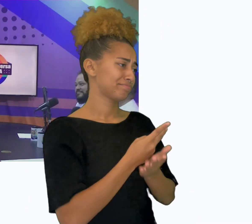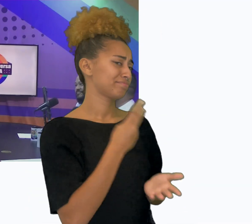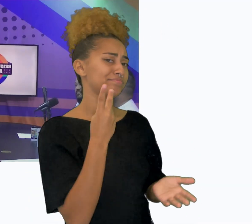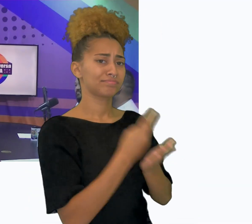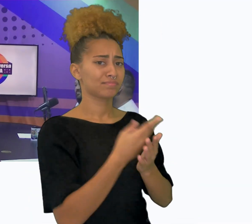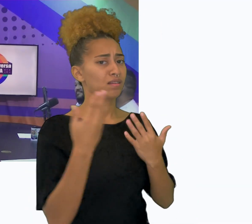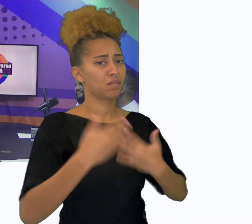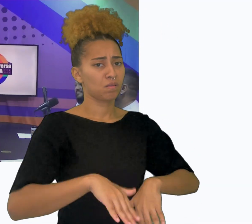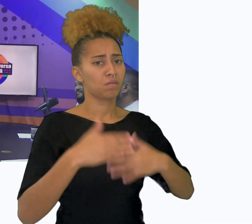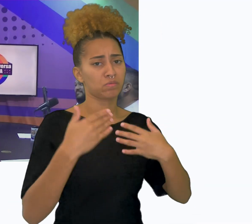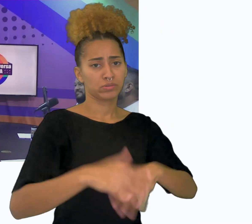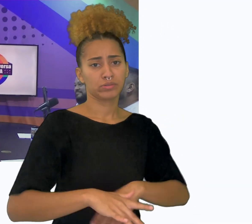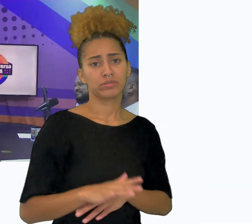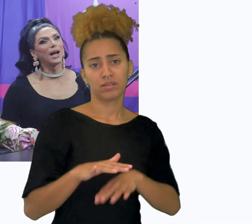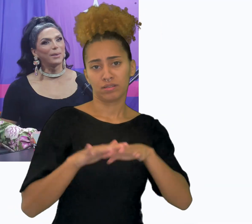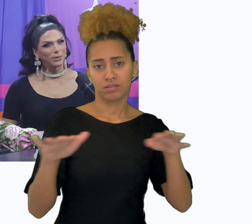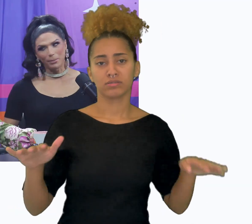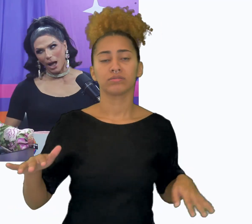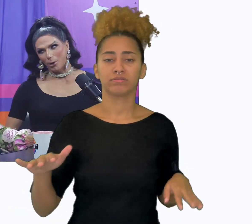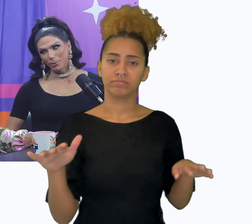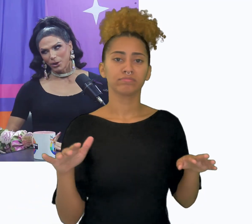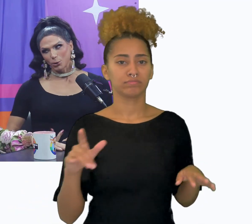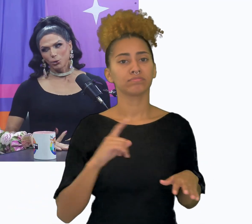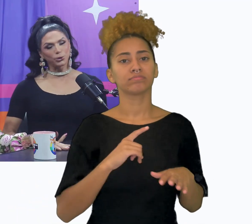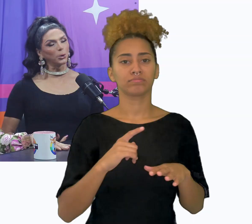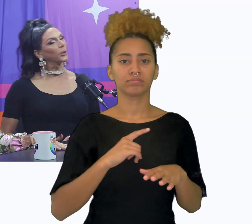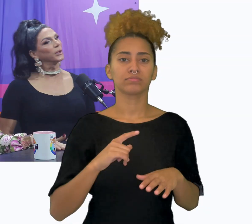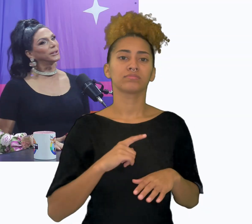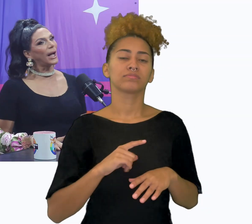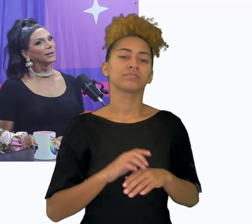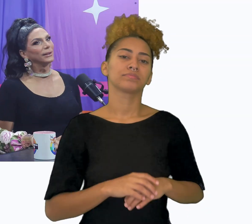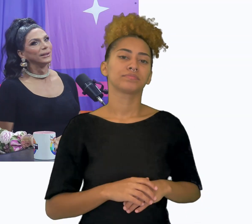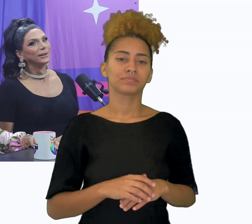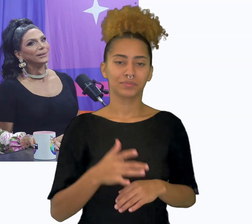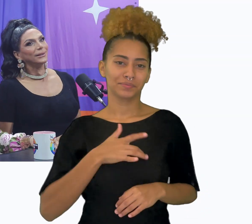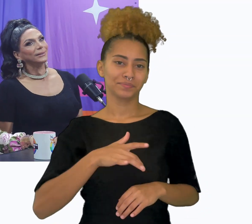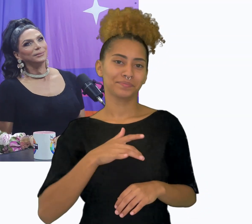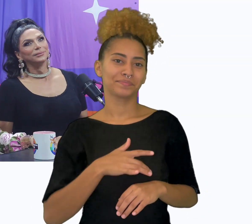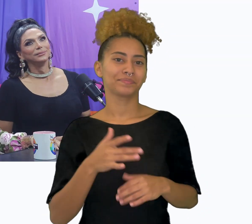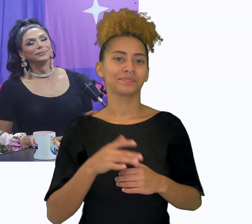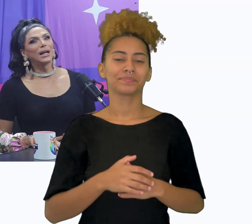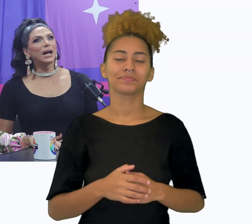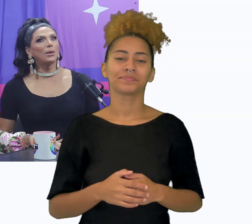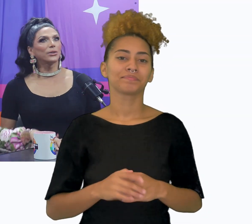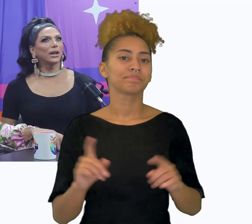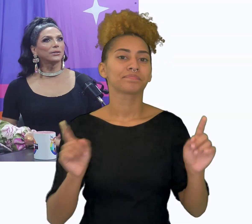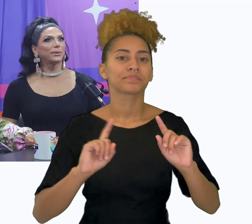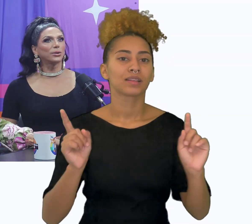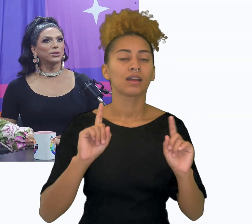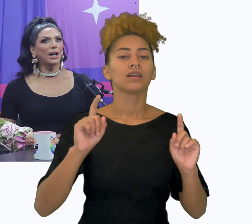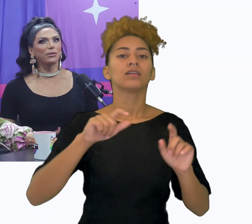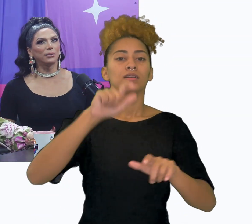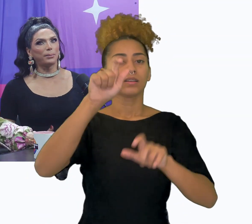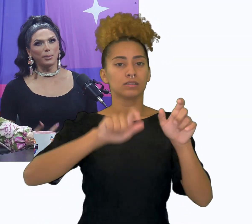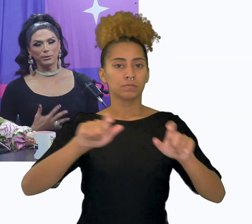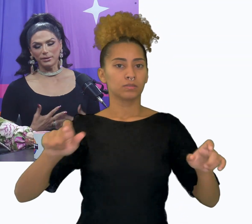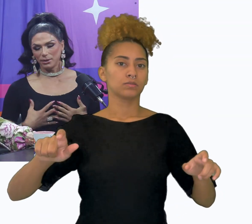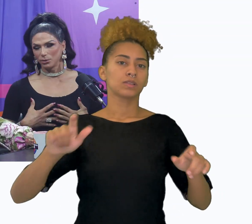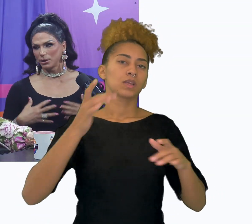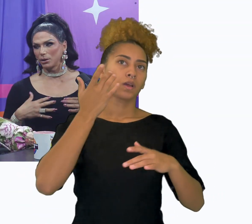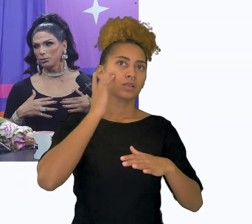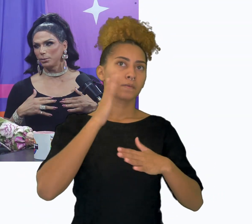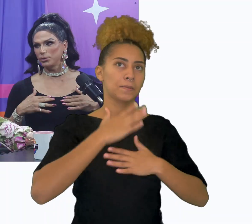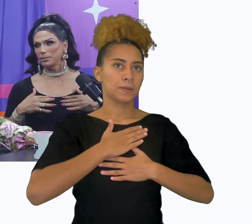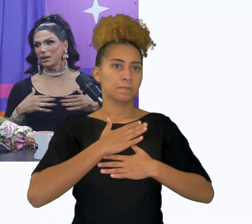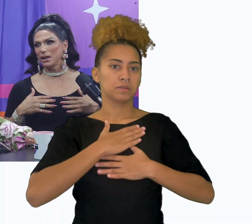pros concursos do Camille. Não, mas eu A pago, louca, né? né? Costura, coitada. Não, acho que as pessoas chegavam... Pra mim, assim,